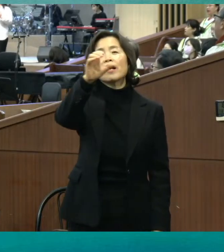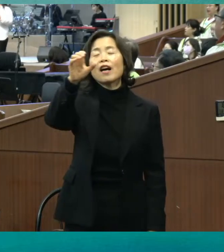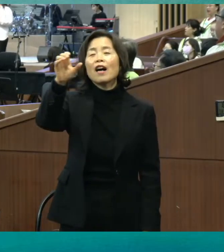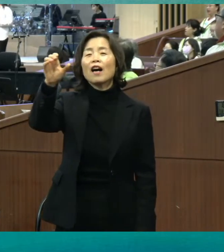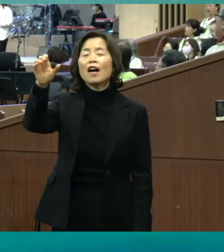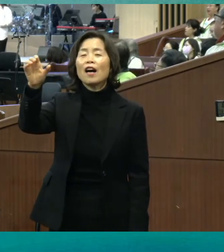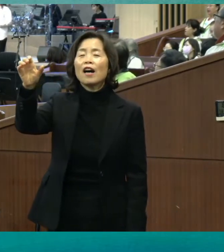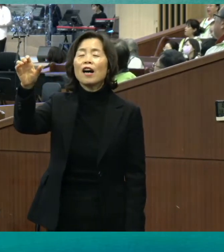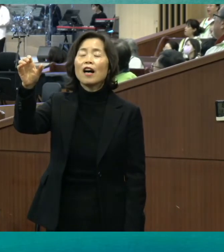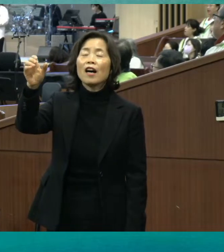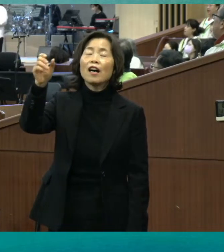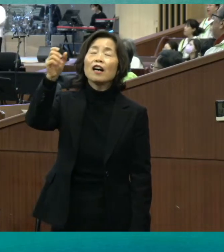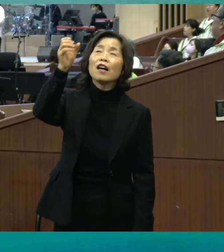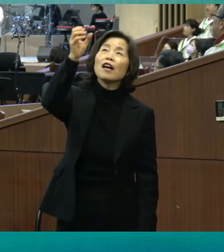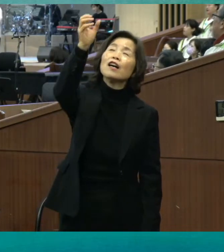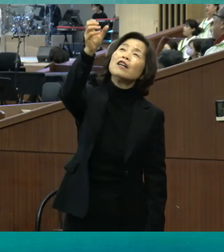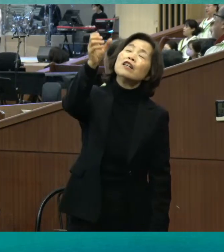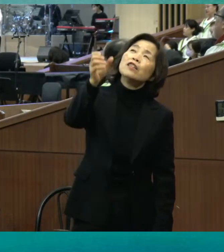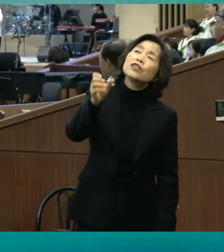십자가